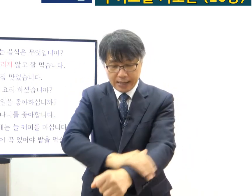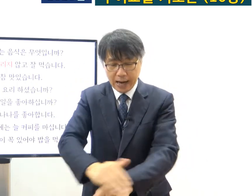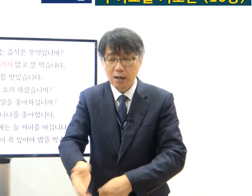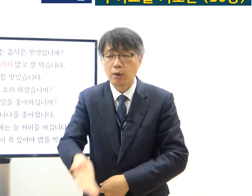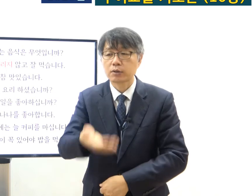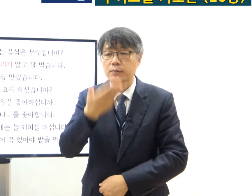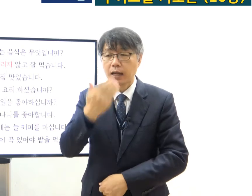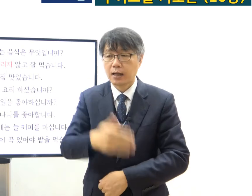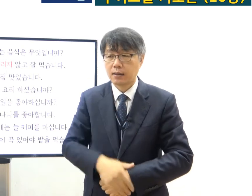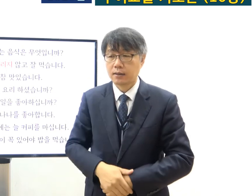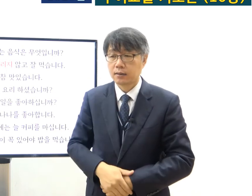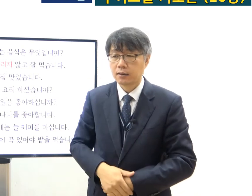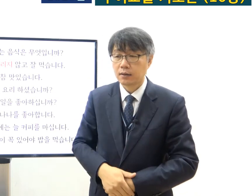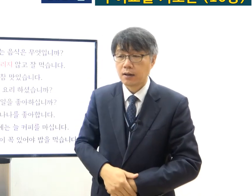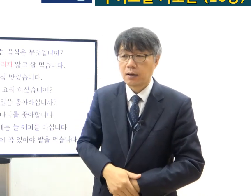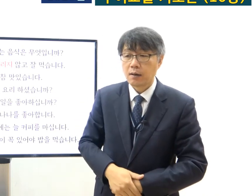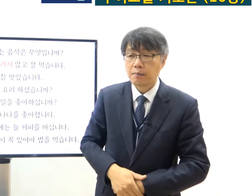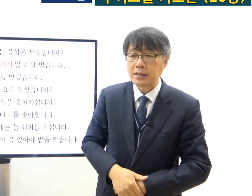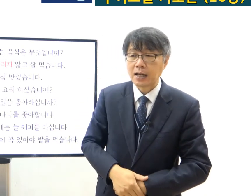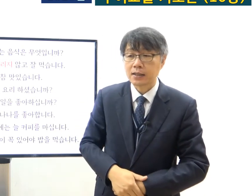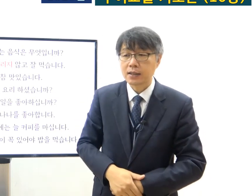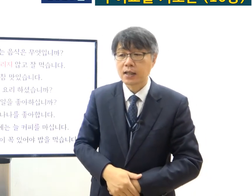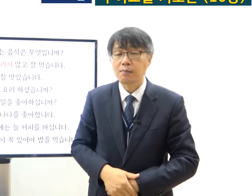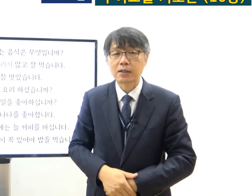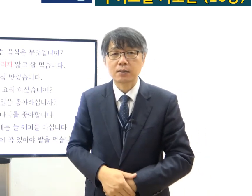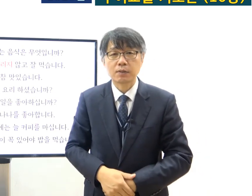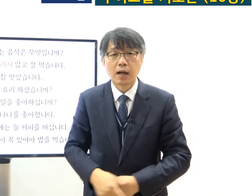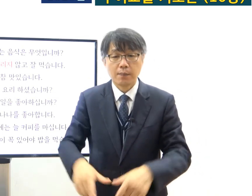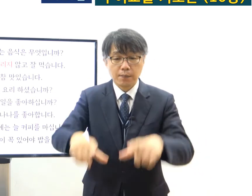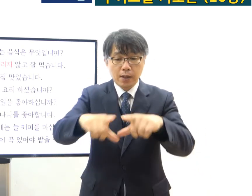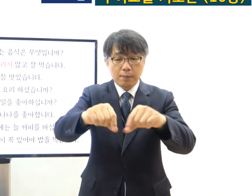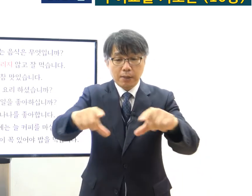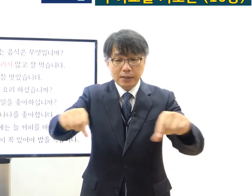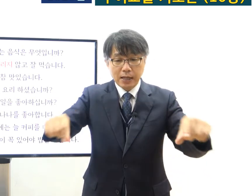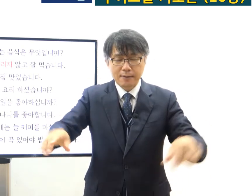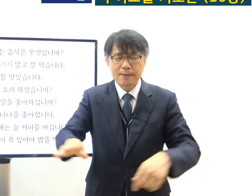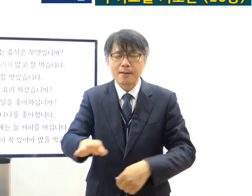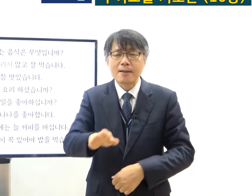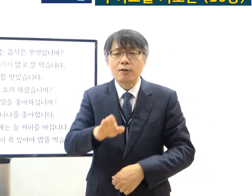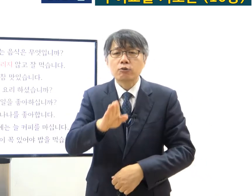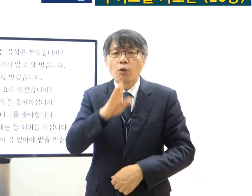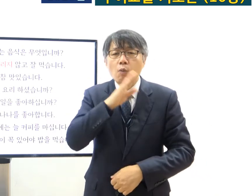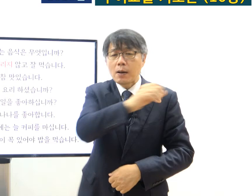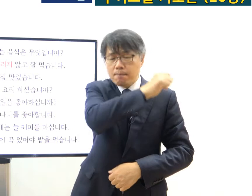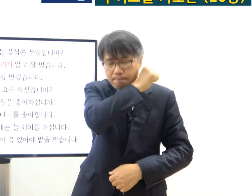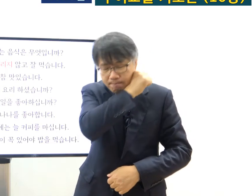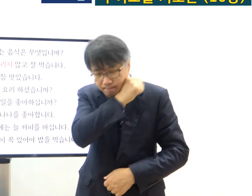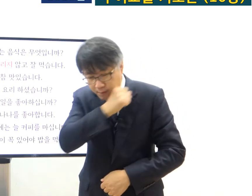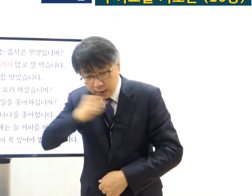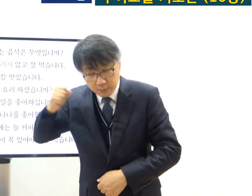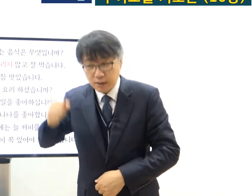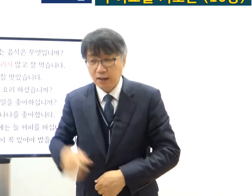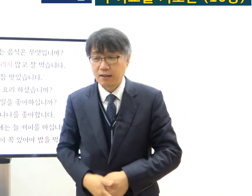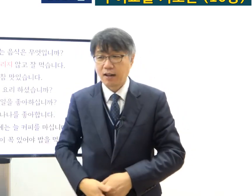잘 먹습니다. 반찬이 참 맛있습니다. 반찬 정말 맛있습니다.